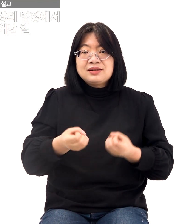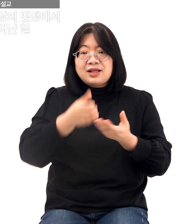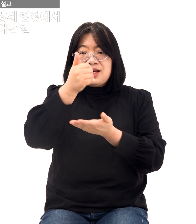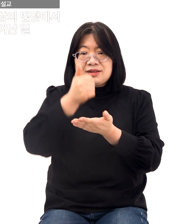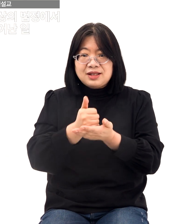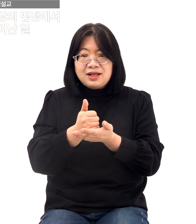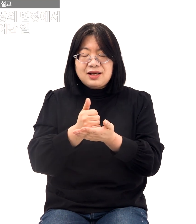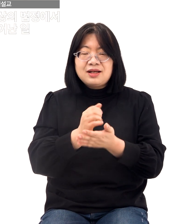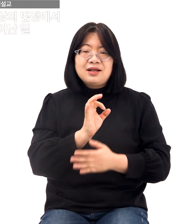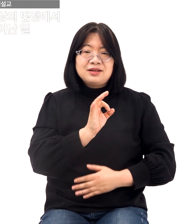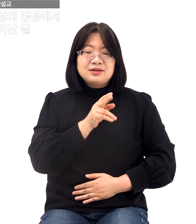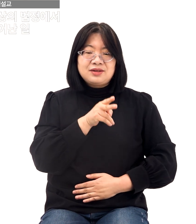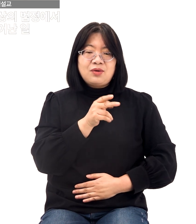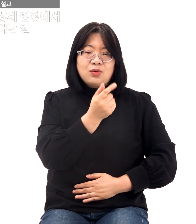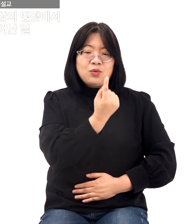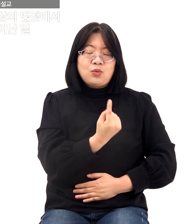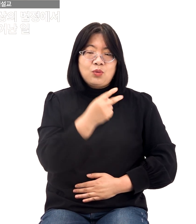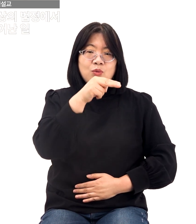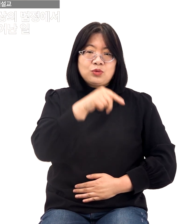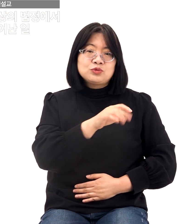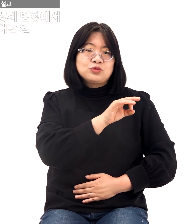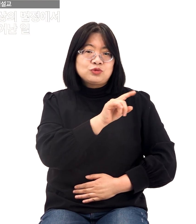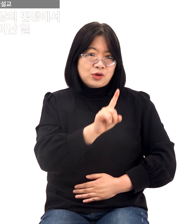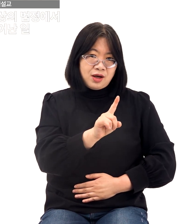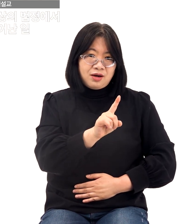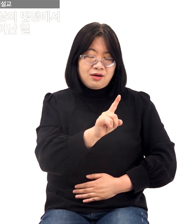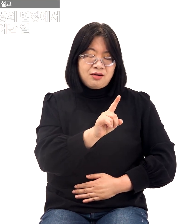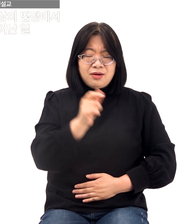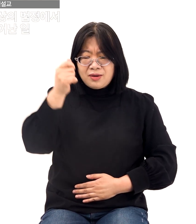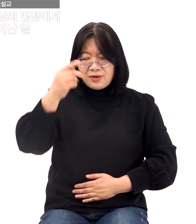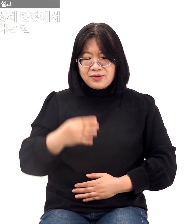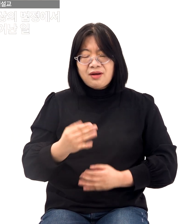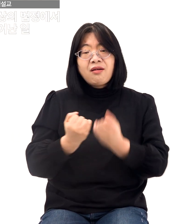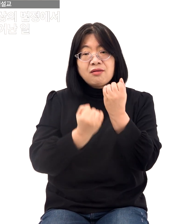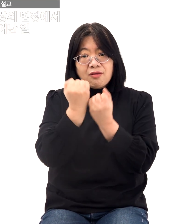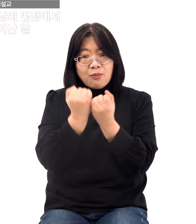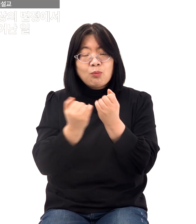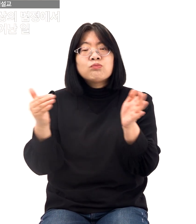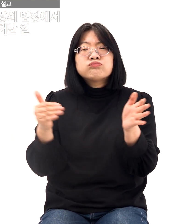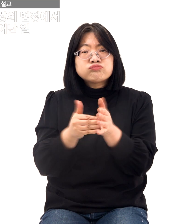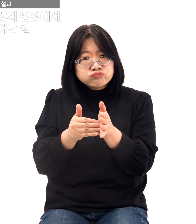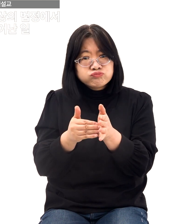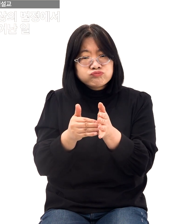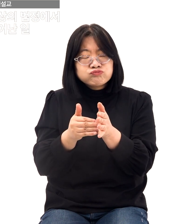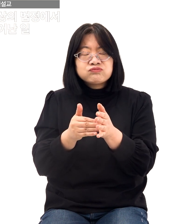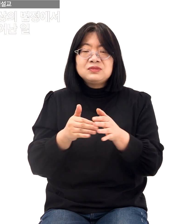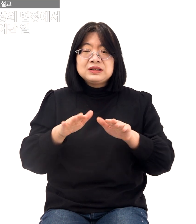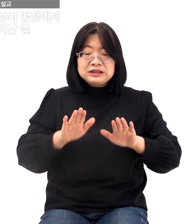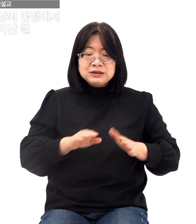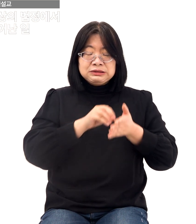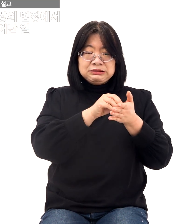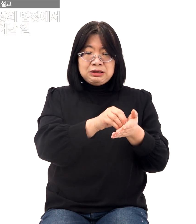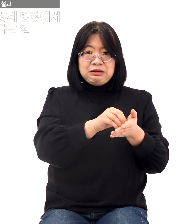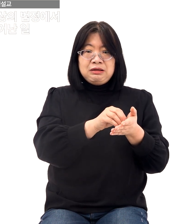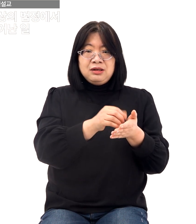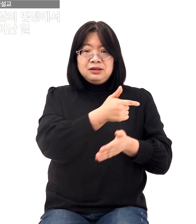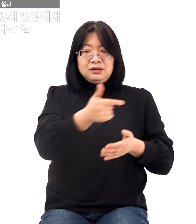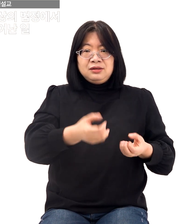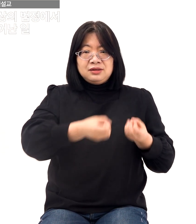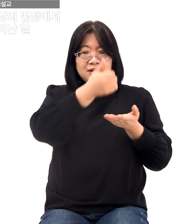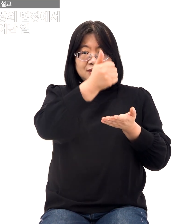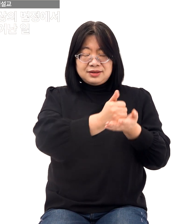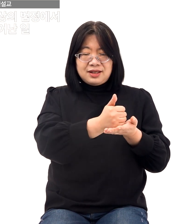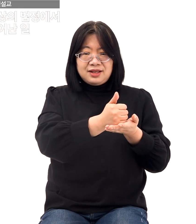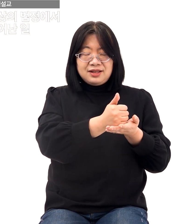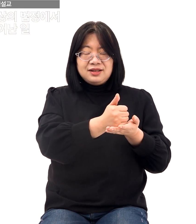대제사장 여호수아는 몇 차례에 걸쳐 말씀을 드렸지만 여기서 등장하는